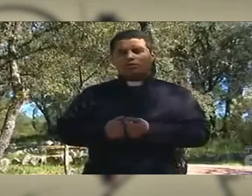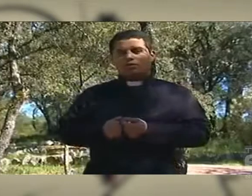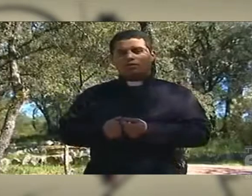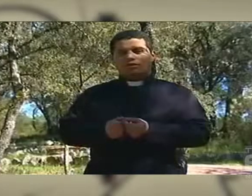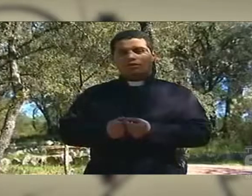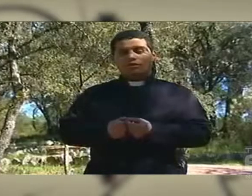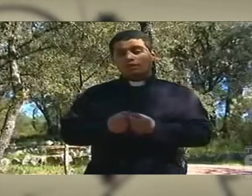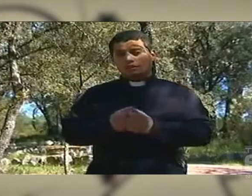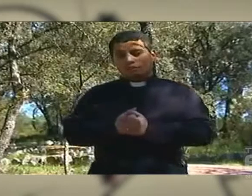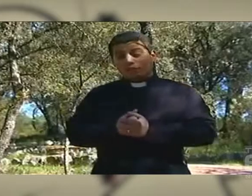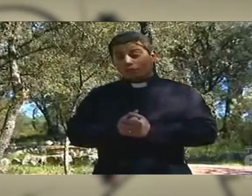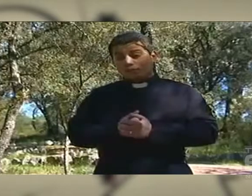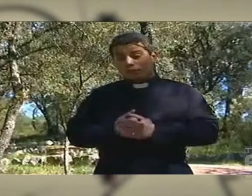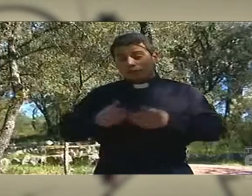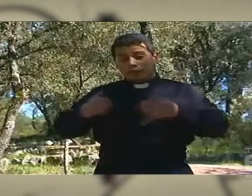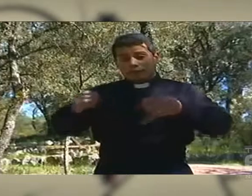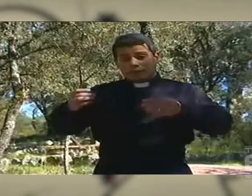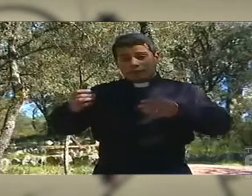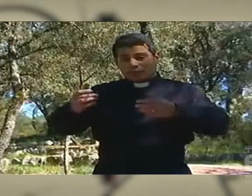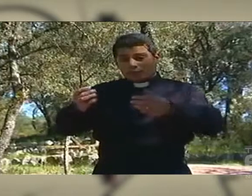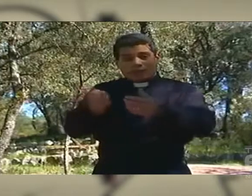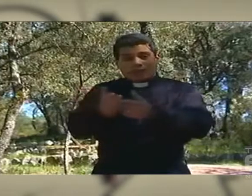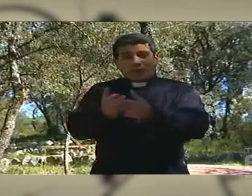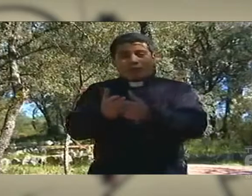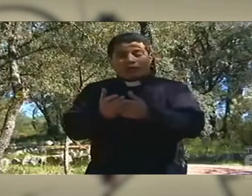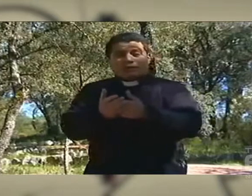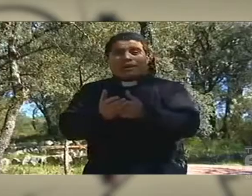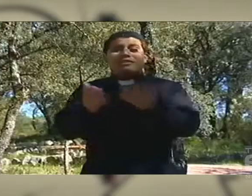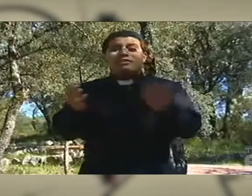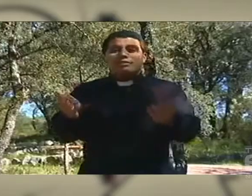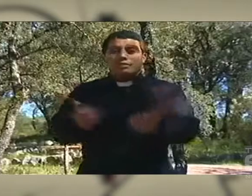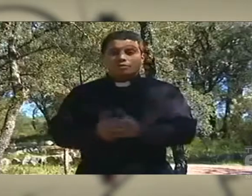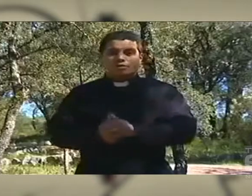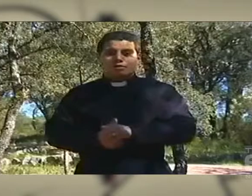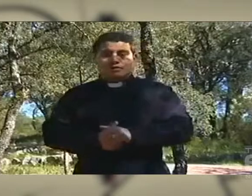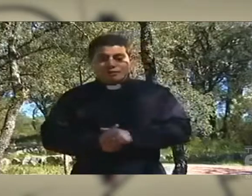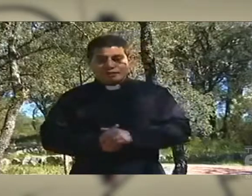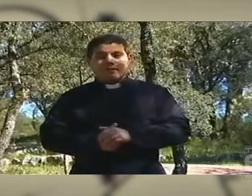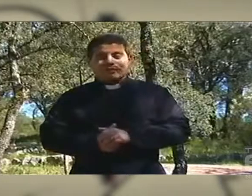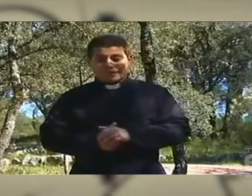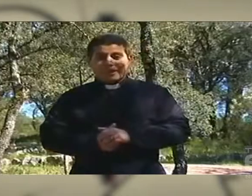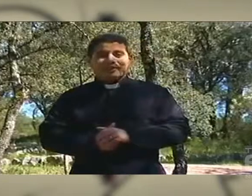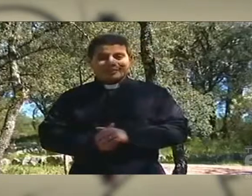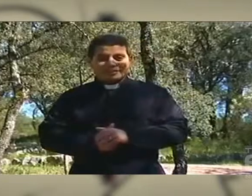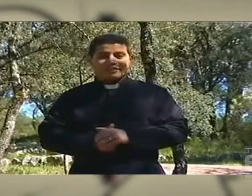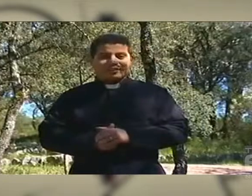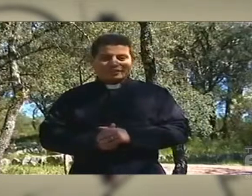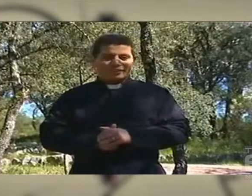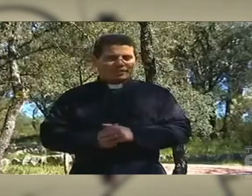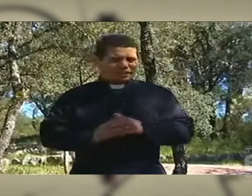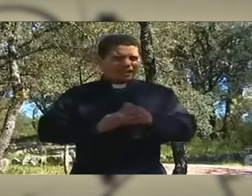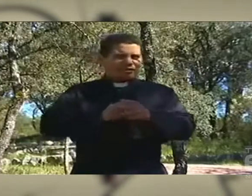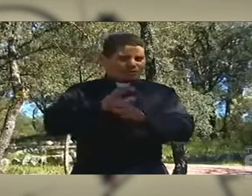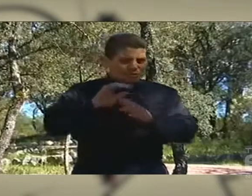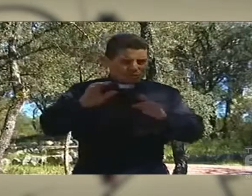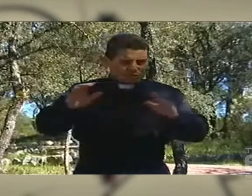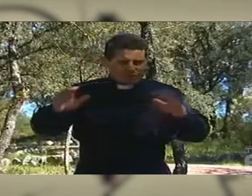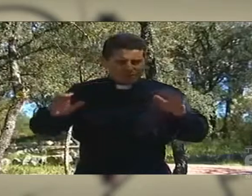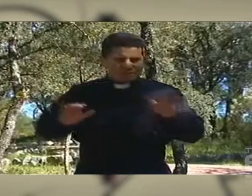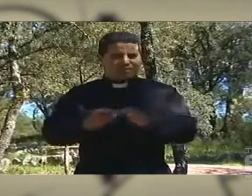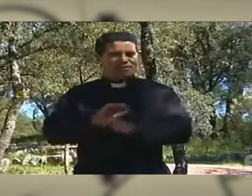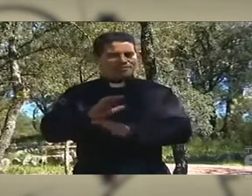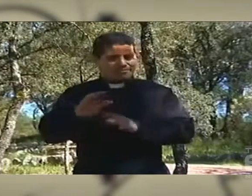causa da Semana Santa, paramos um pouco a questão do santo da semana. E agora nós vamos ver, voltando